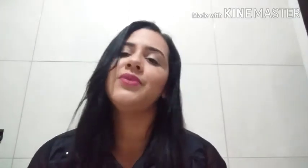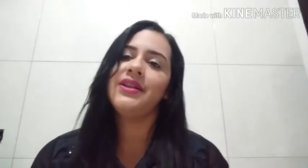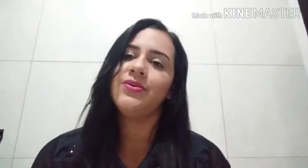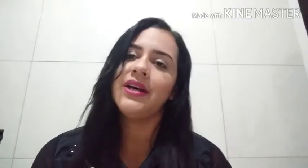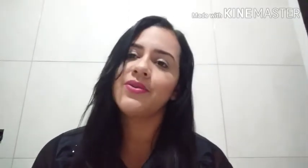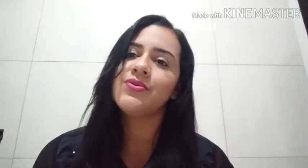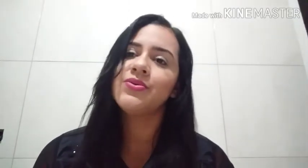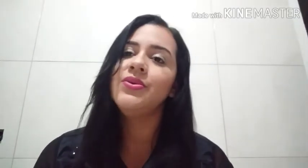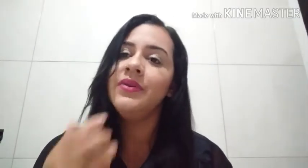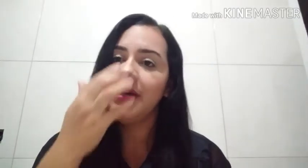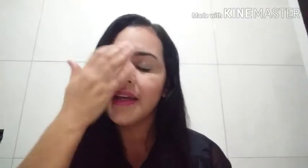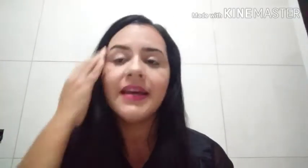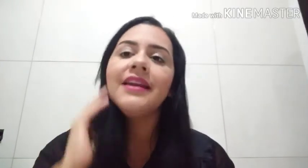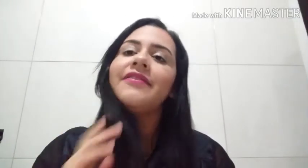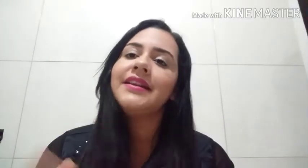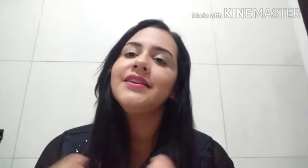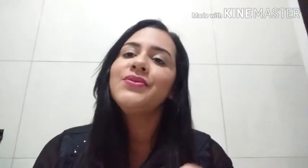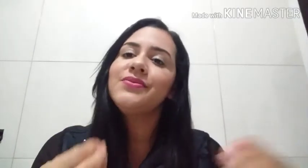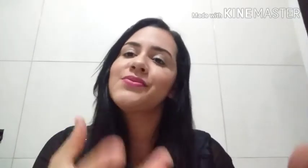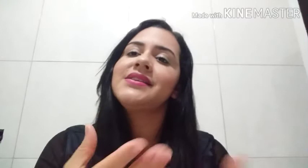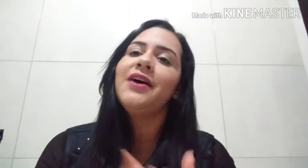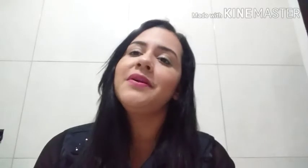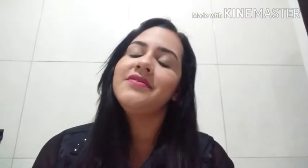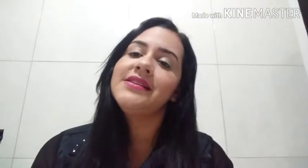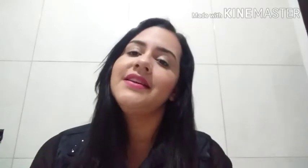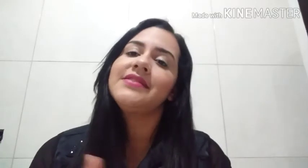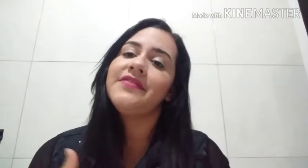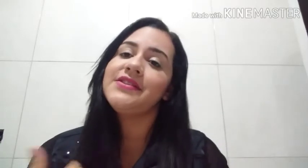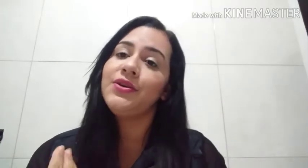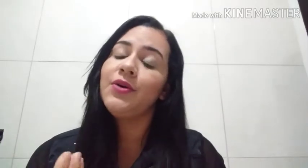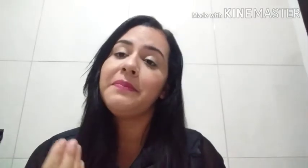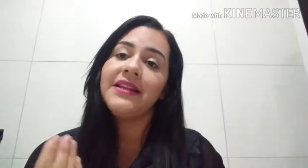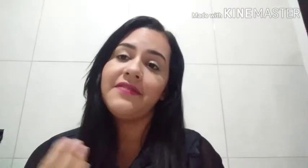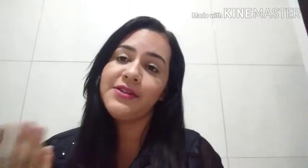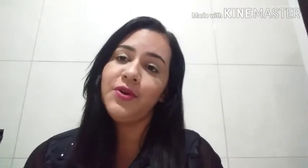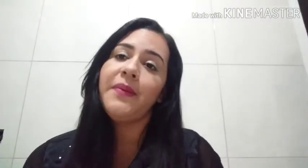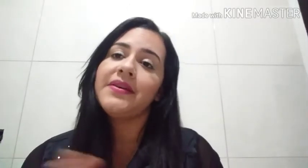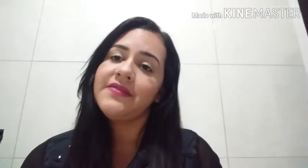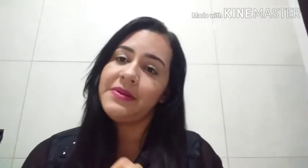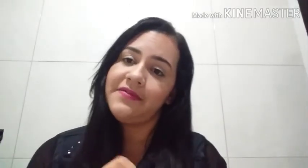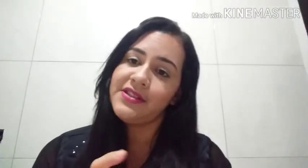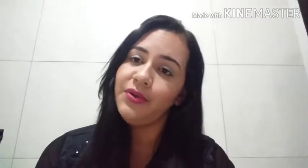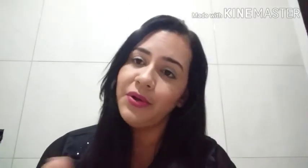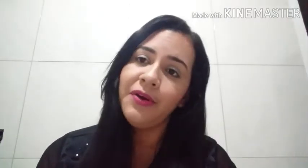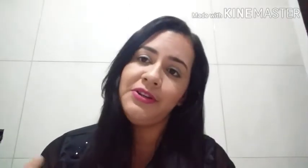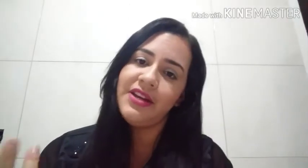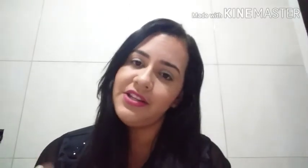ter contato com o surdo, que ele vai estar dando o sinal para você, né? Você faz o seu nome, aprenda a fazer o nome, porque você vai precisar fazer o nome